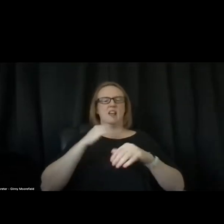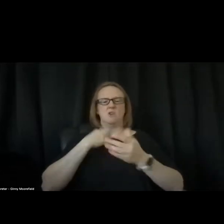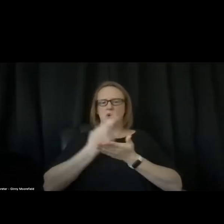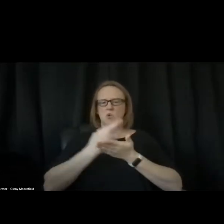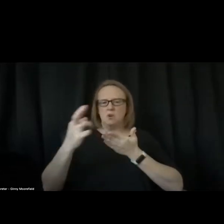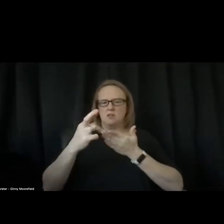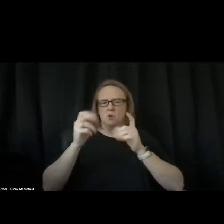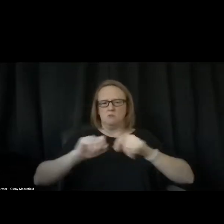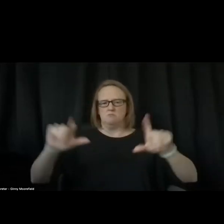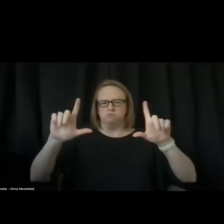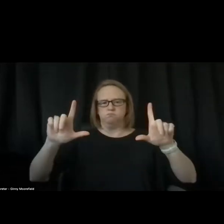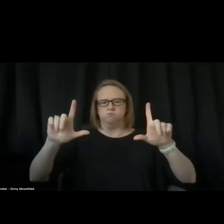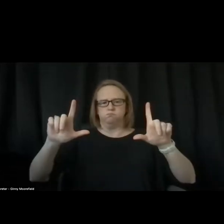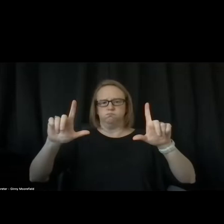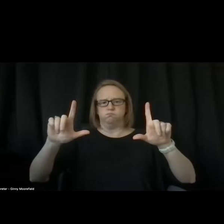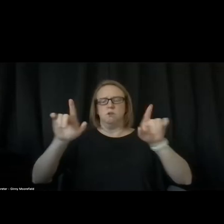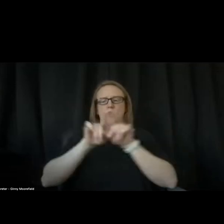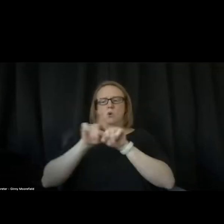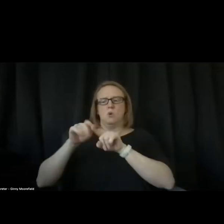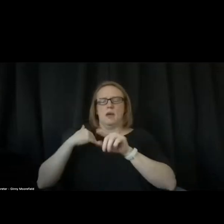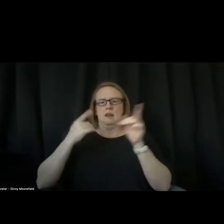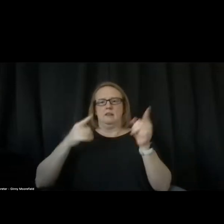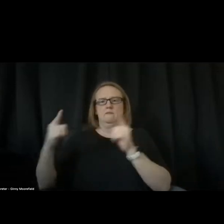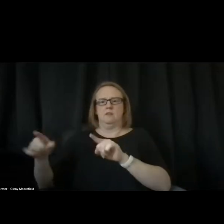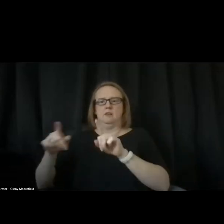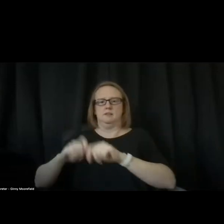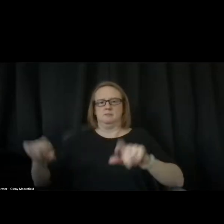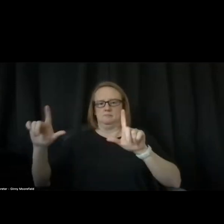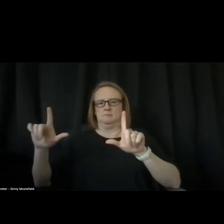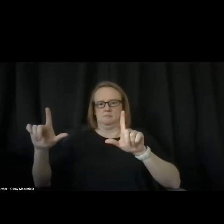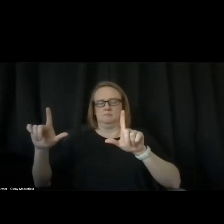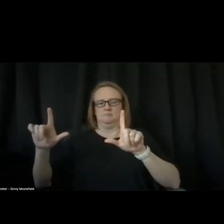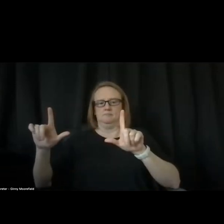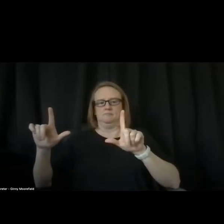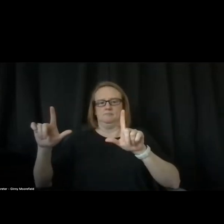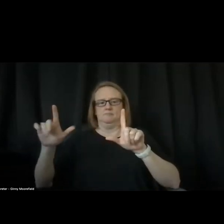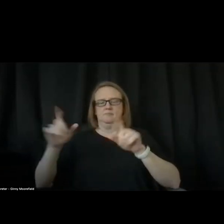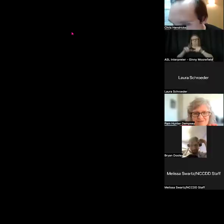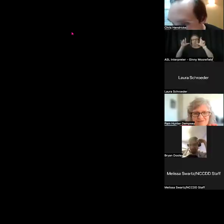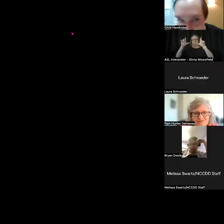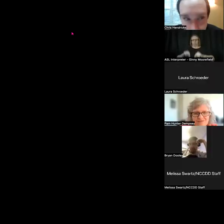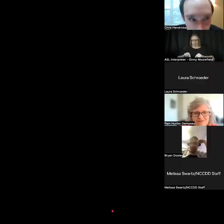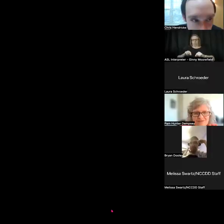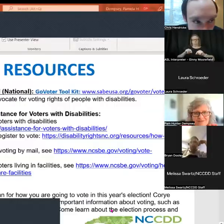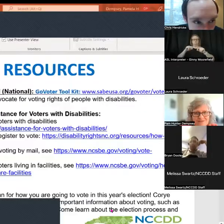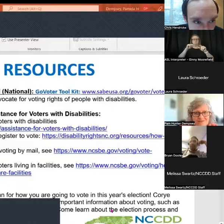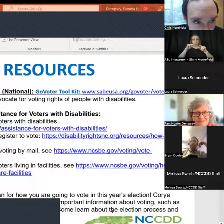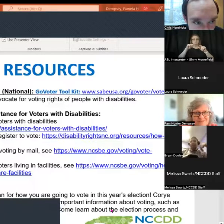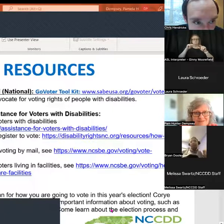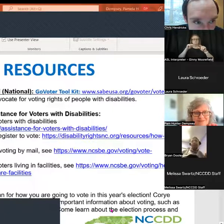y teníamos una página con recursos que apareció por unos segundos